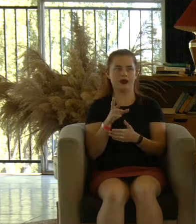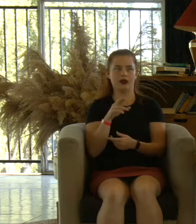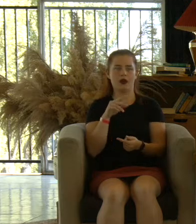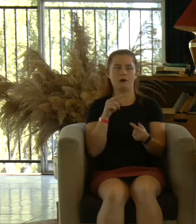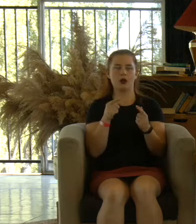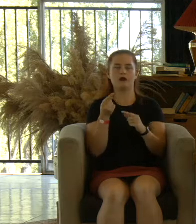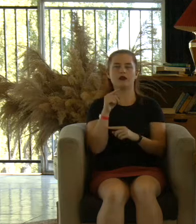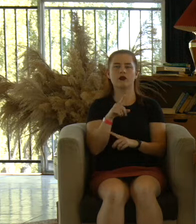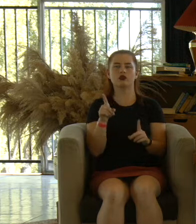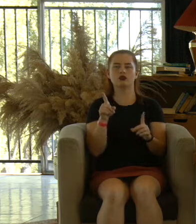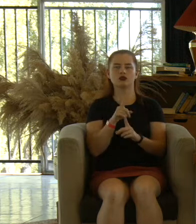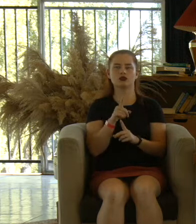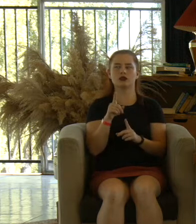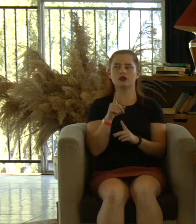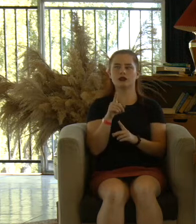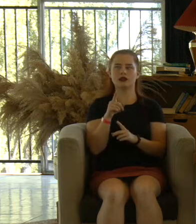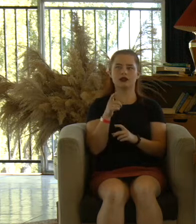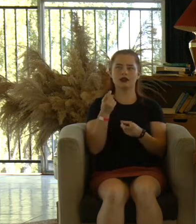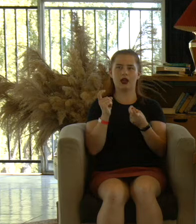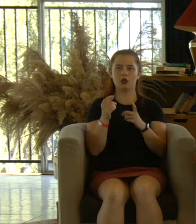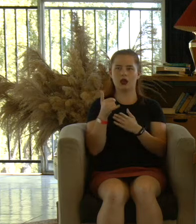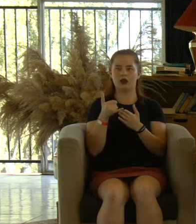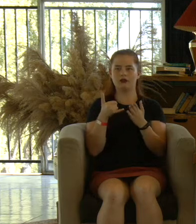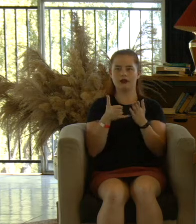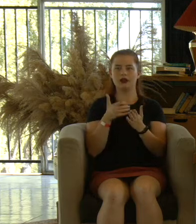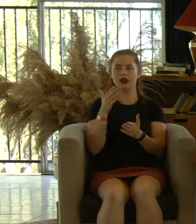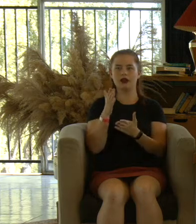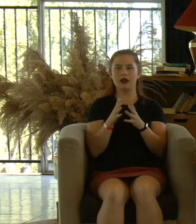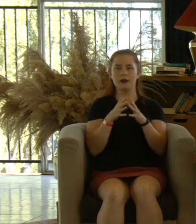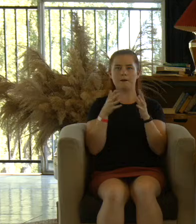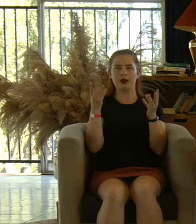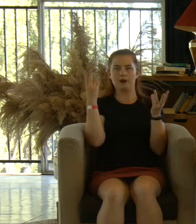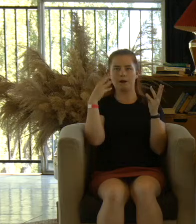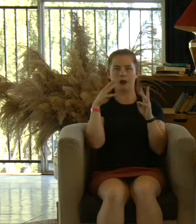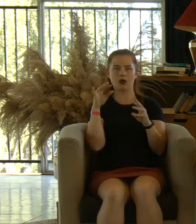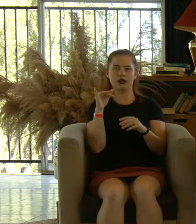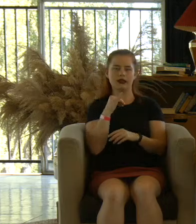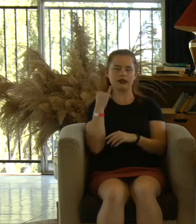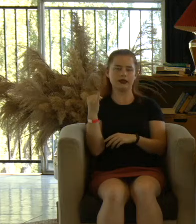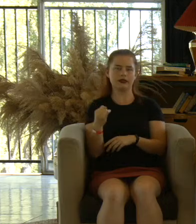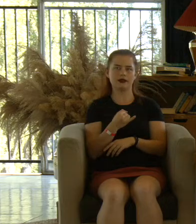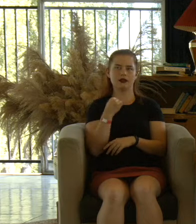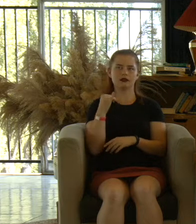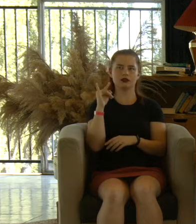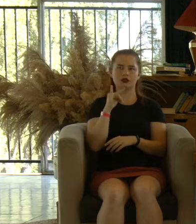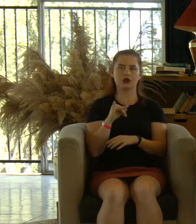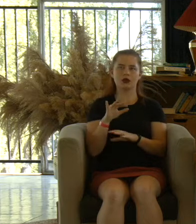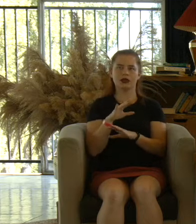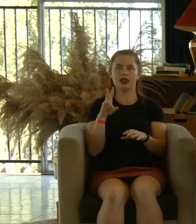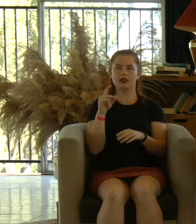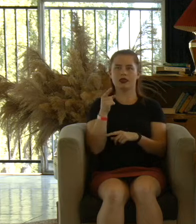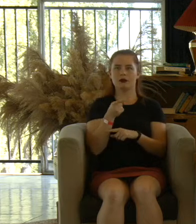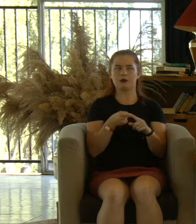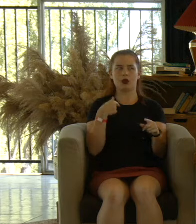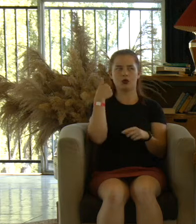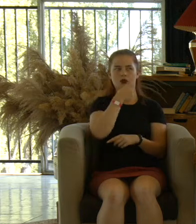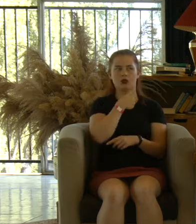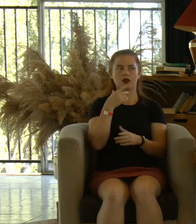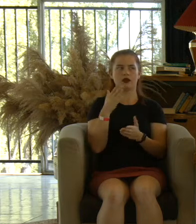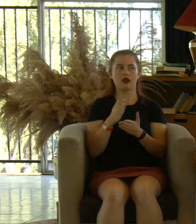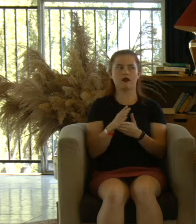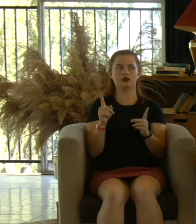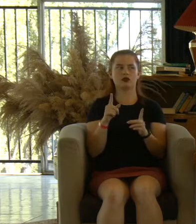чем, ну, свидетельством того, что натуральные вина являются большим трендом и интересной историей не на полгода, является то, что тот